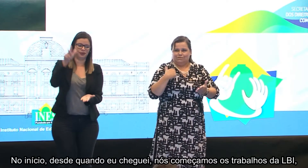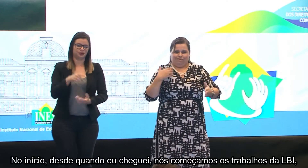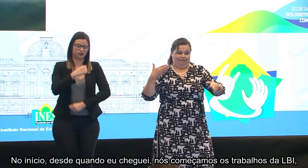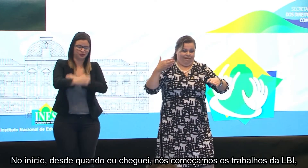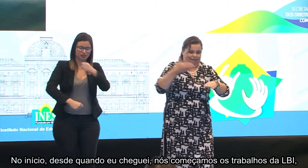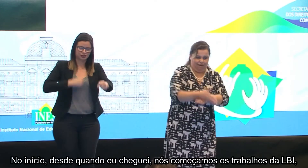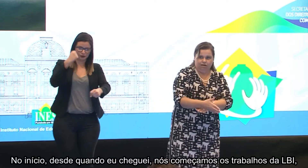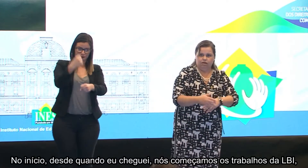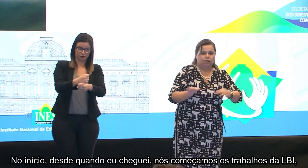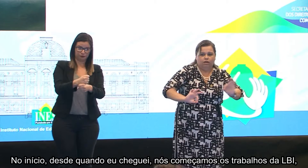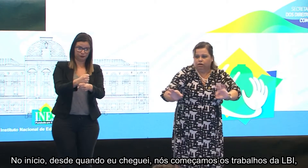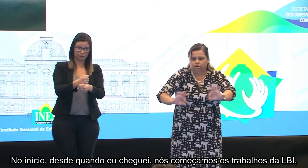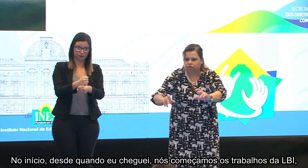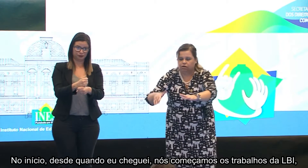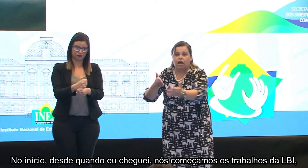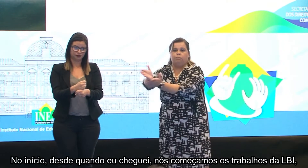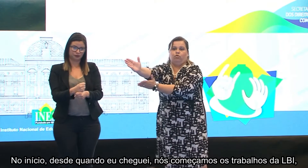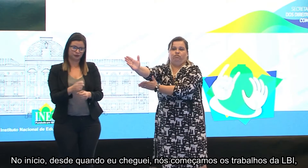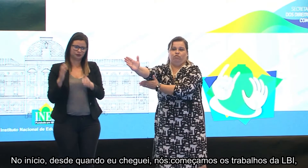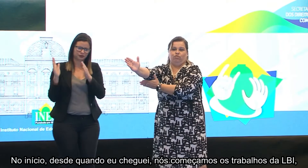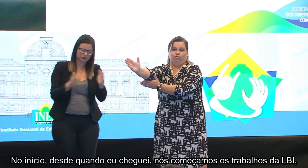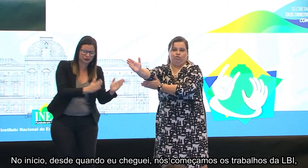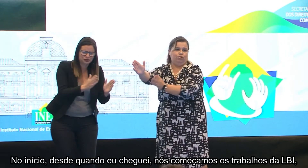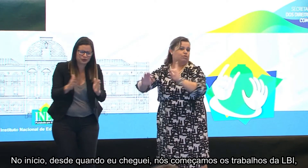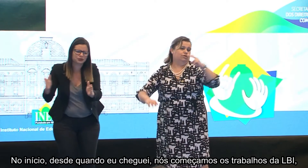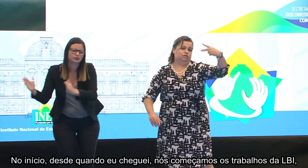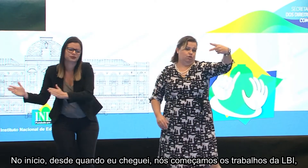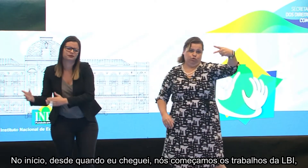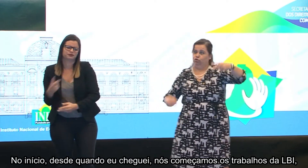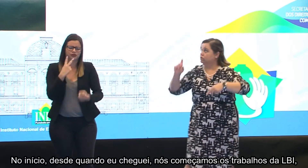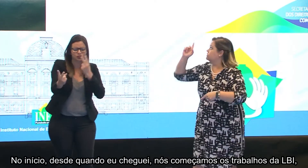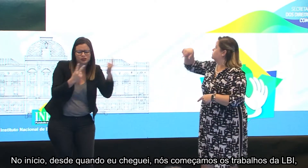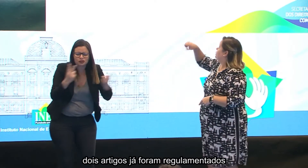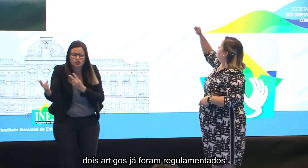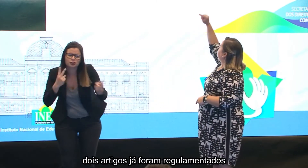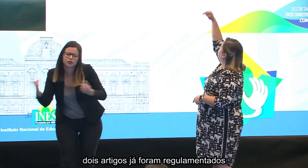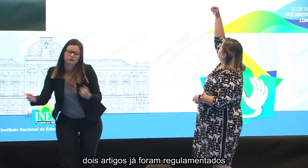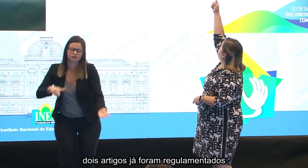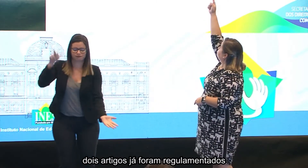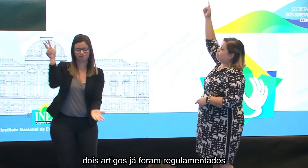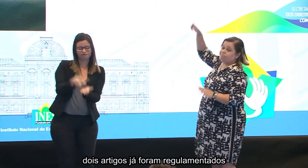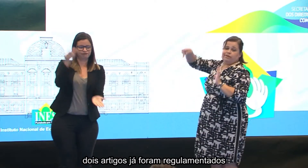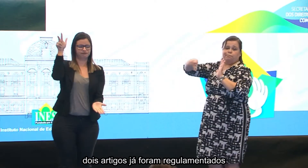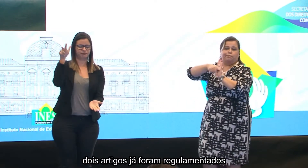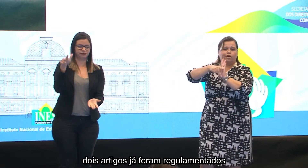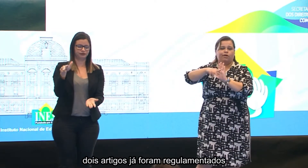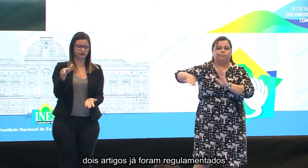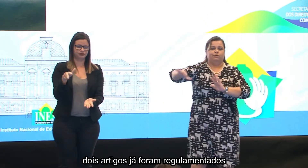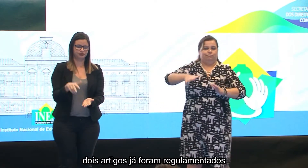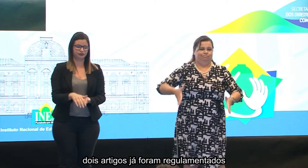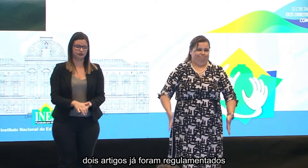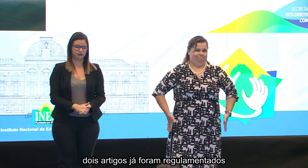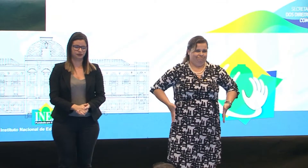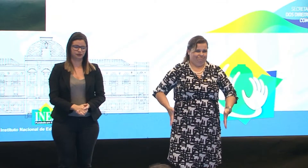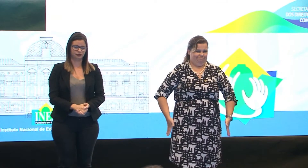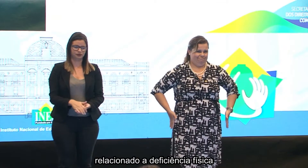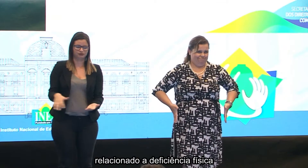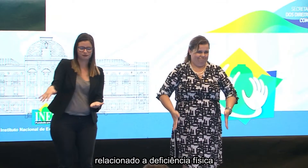Então, no início, desde quando eu cheguei, nós já começamos os trabalhos da LBI, então 2 artigos já foram regulamentados,